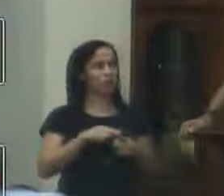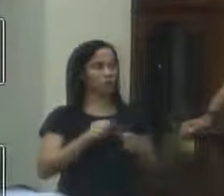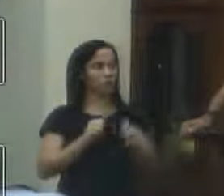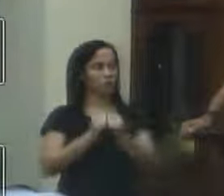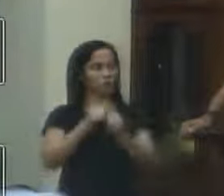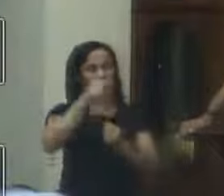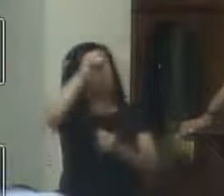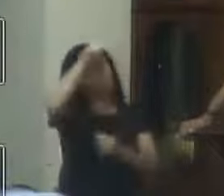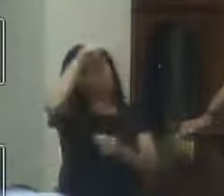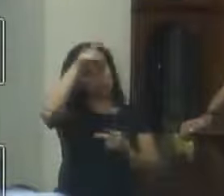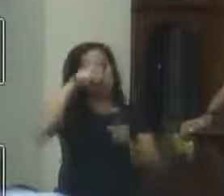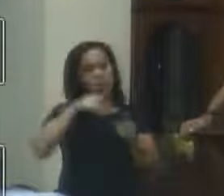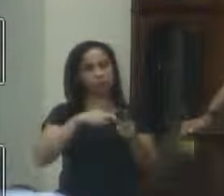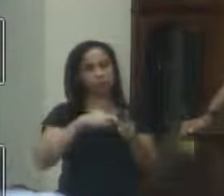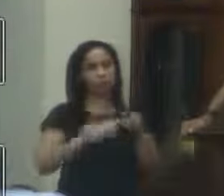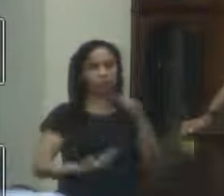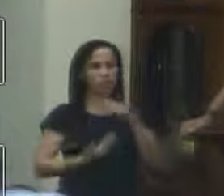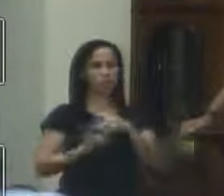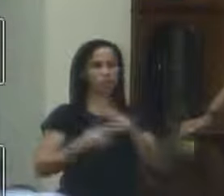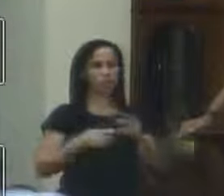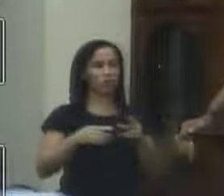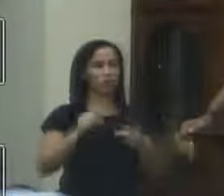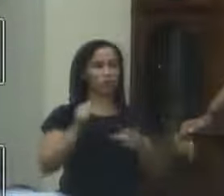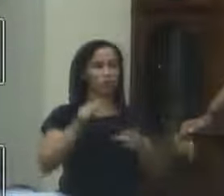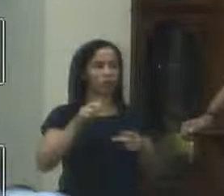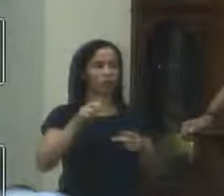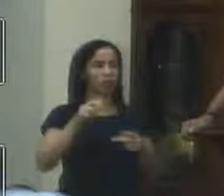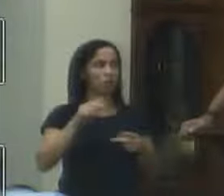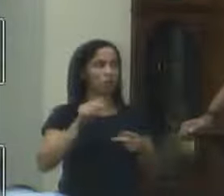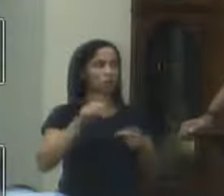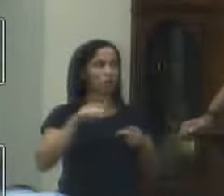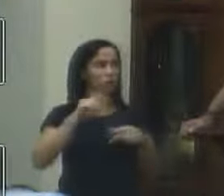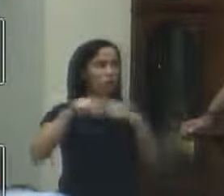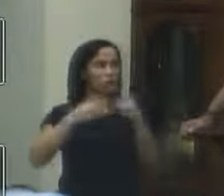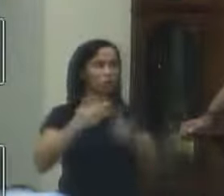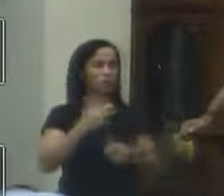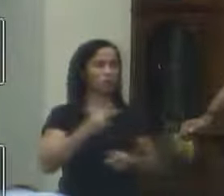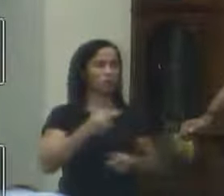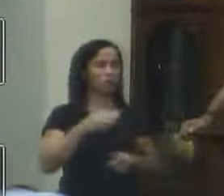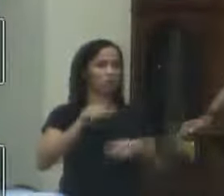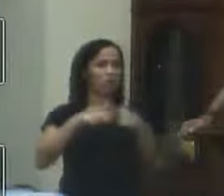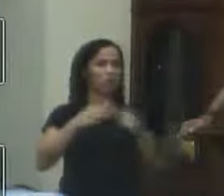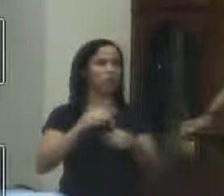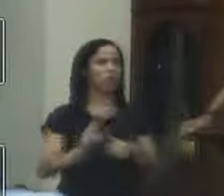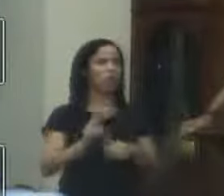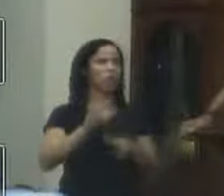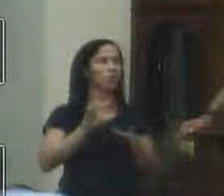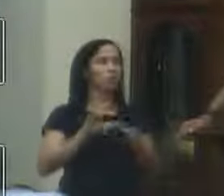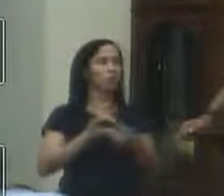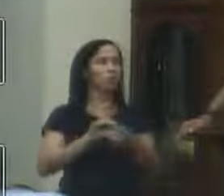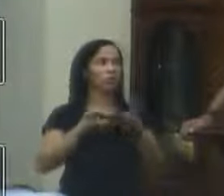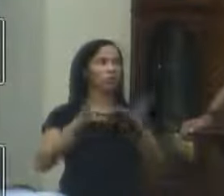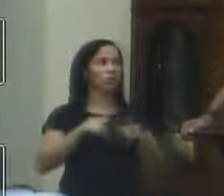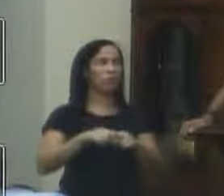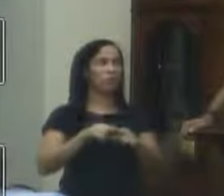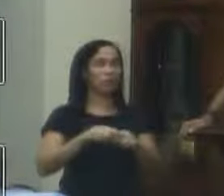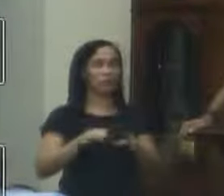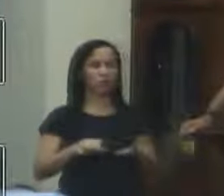da Prefeitura, foi no último ano do governo Álvaro Cabral, e depois, em 2017 em diante, a Prefeitura faz uma cessão do